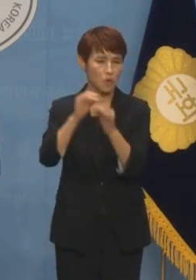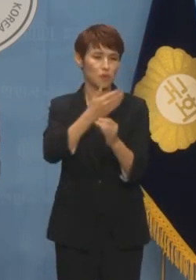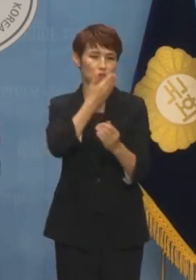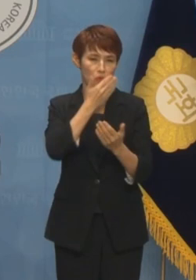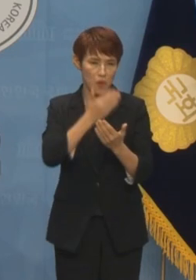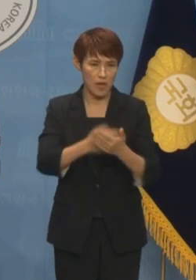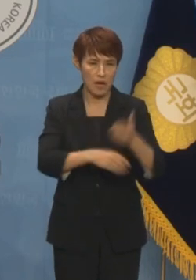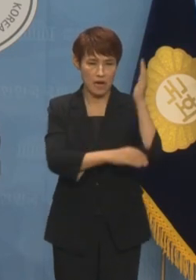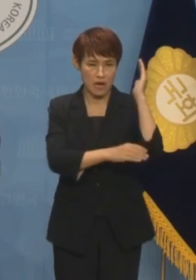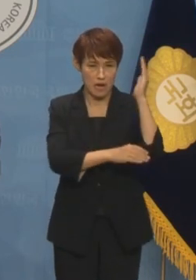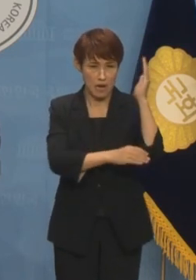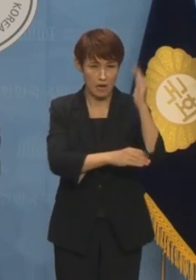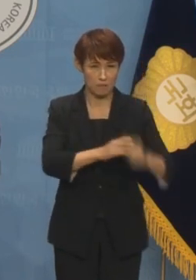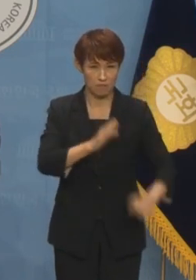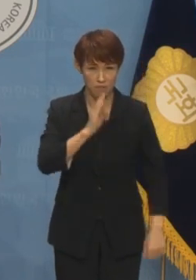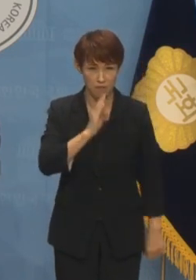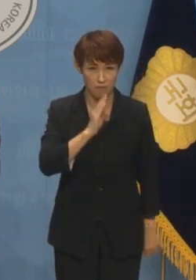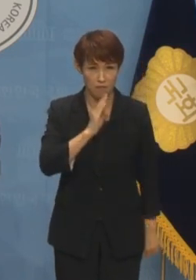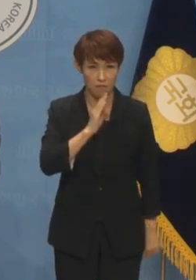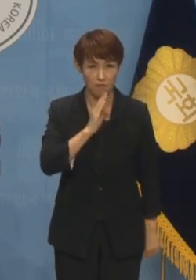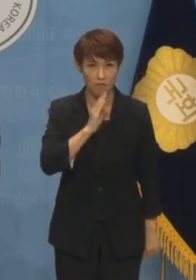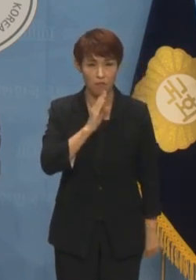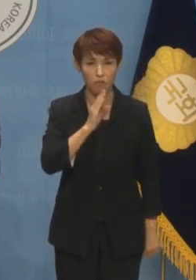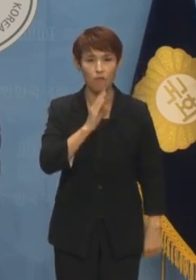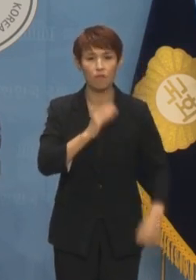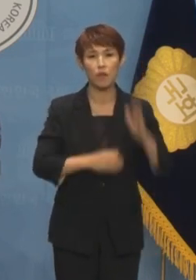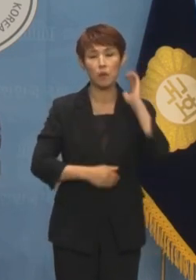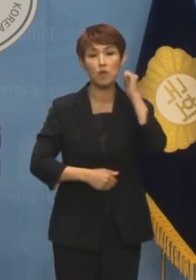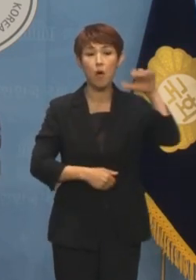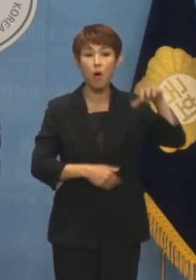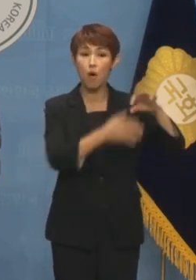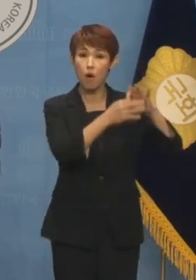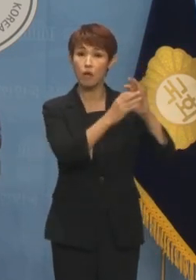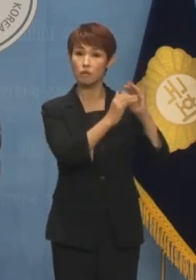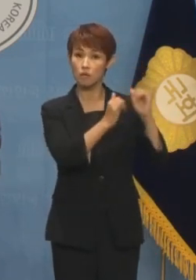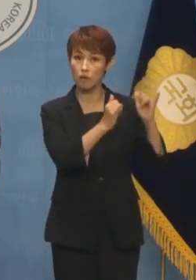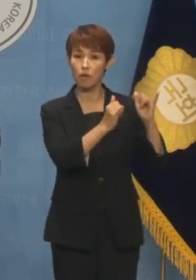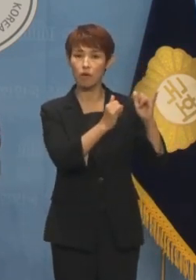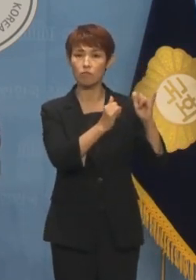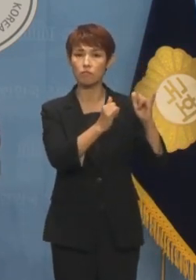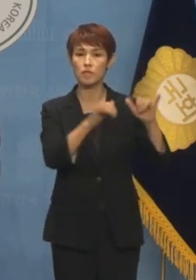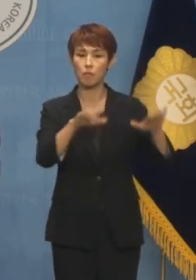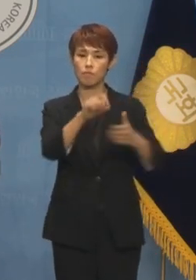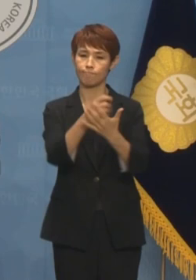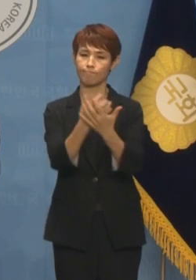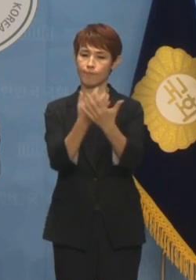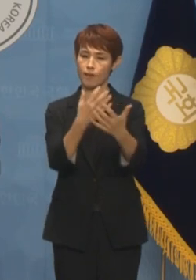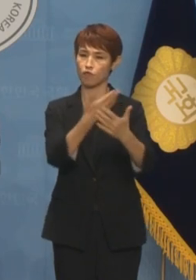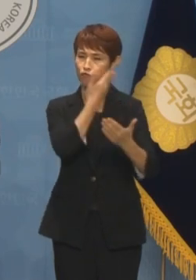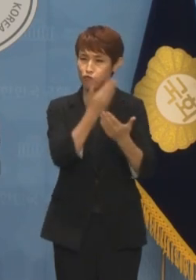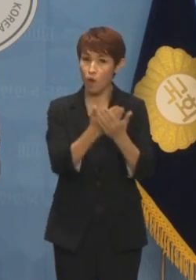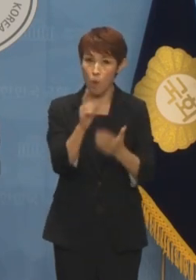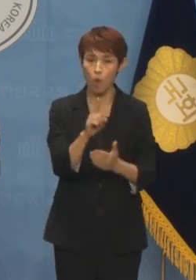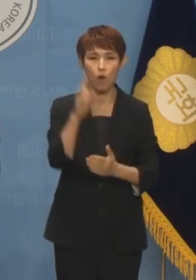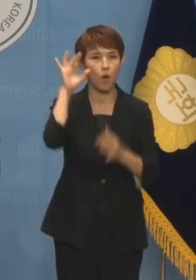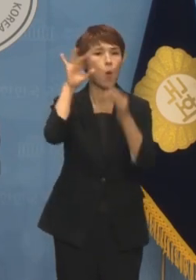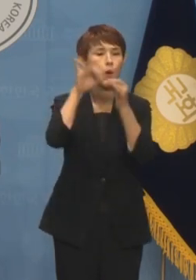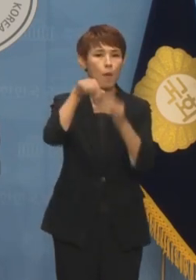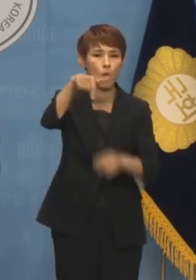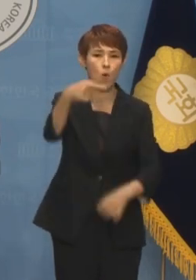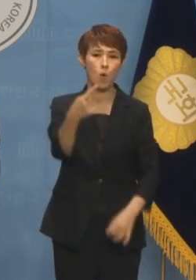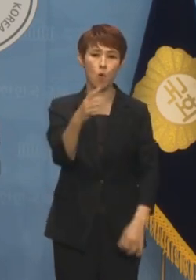중요하다고 말한 것으로 알려졌고 대통령실 관계자 또한 이번 기자회견의 키워드는